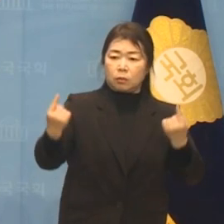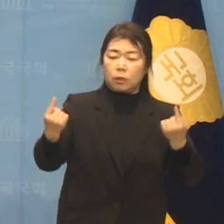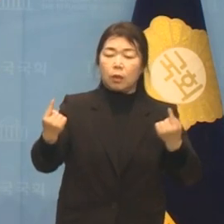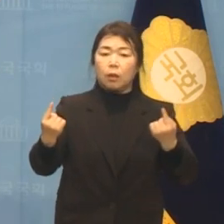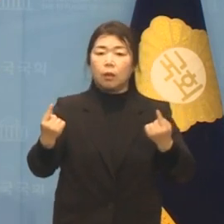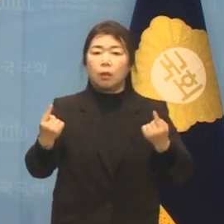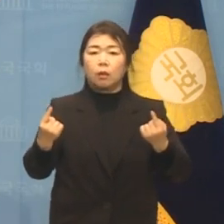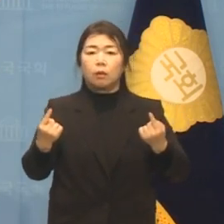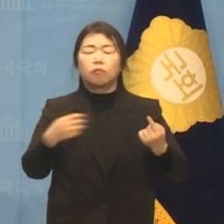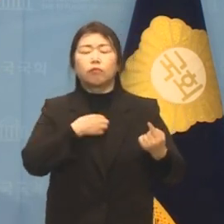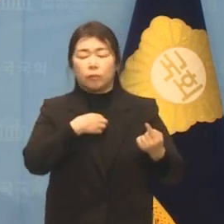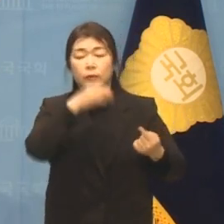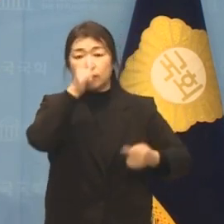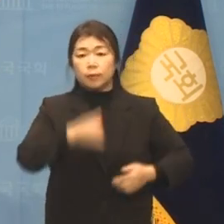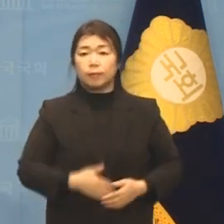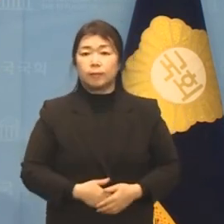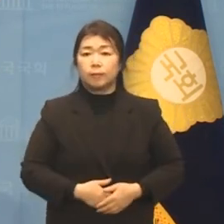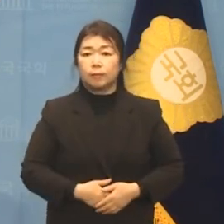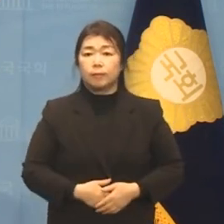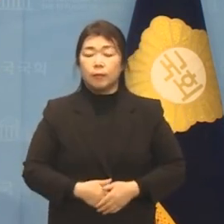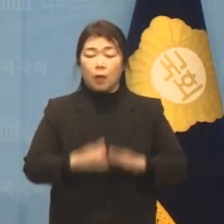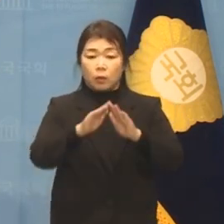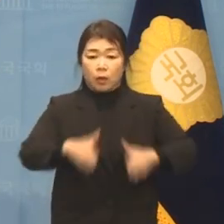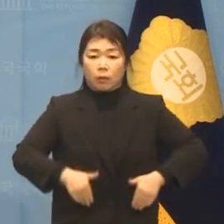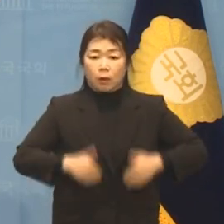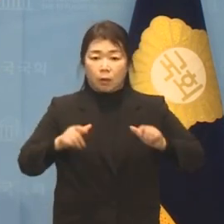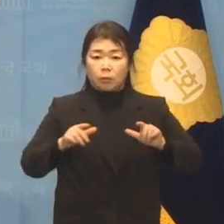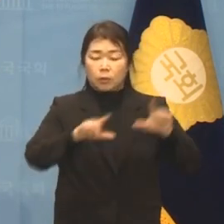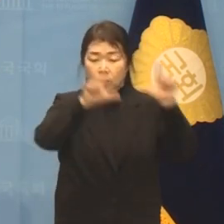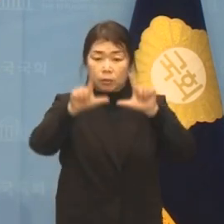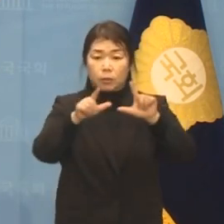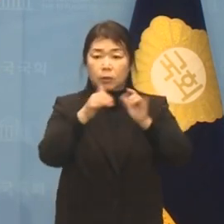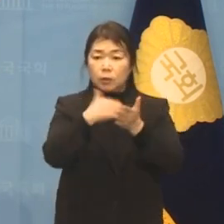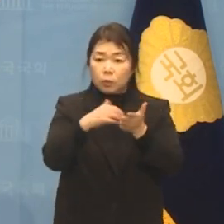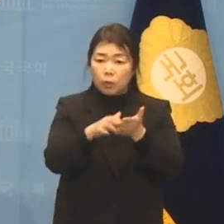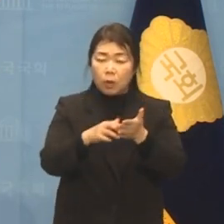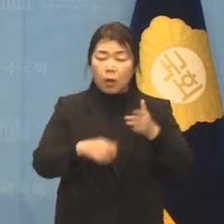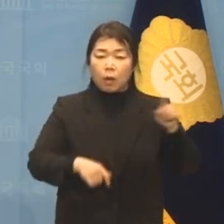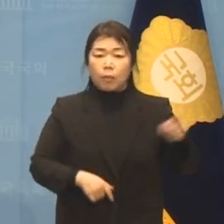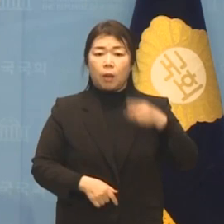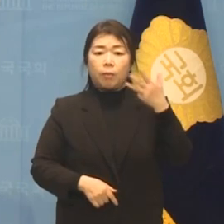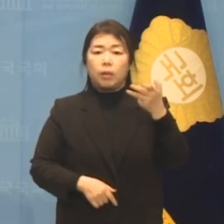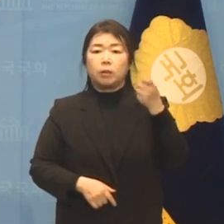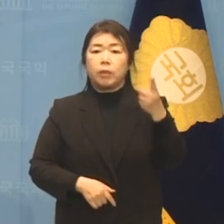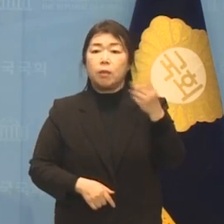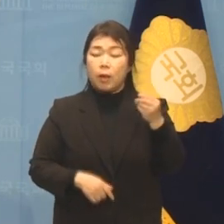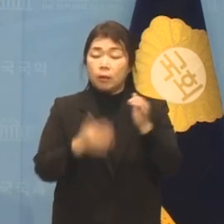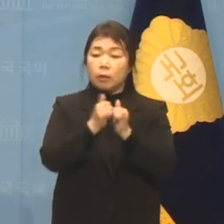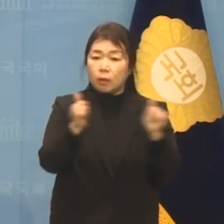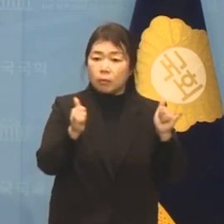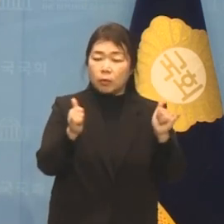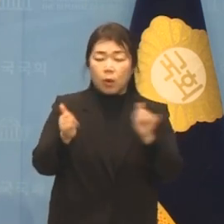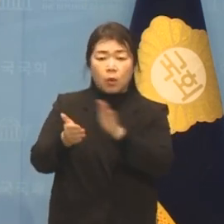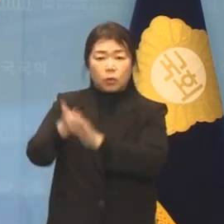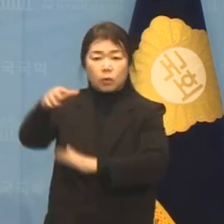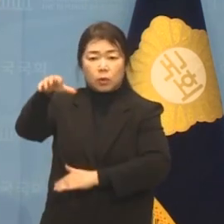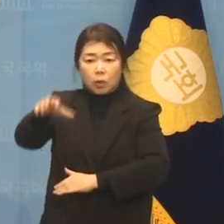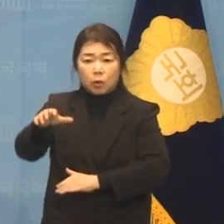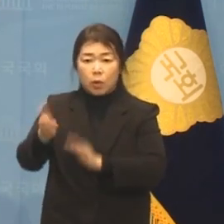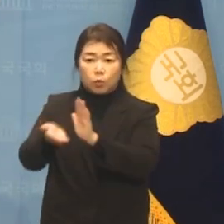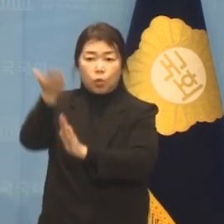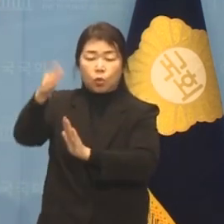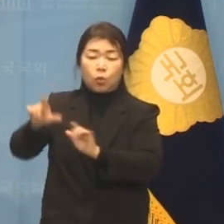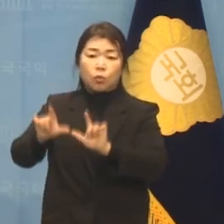있습니다. 전남 인구는 총 인구는 181만 명으로 도시지역인